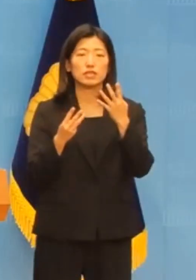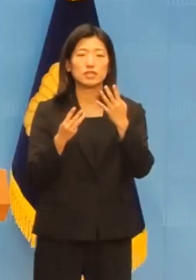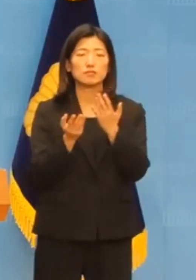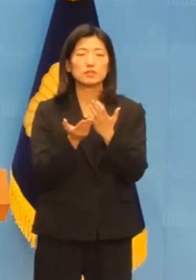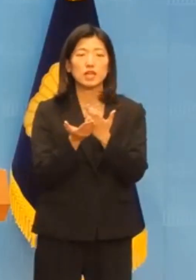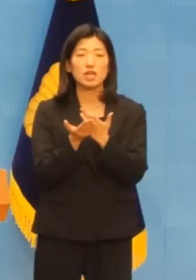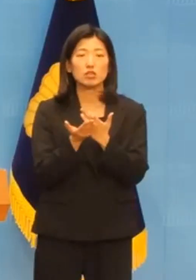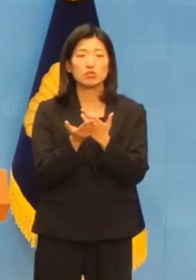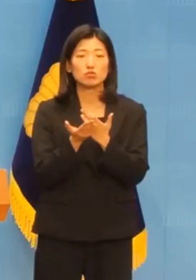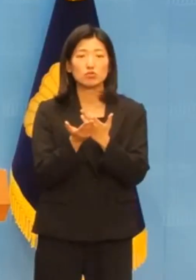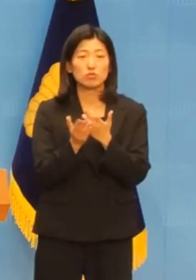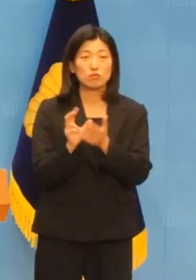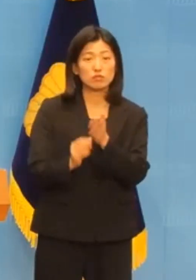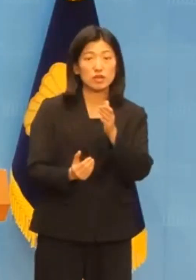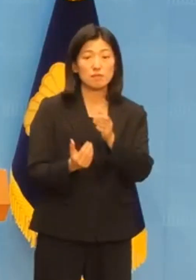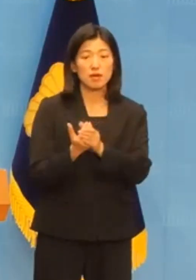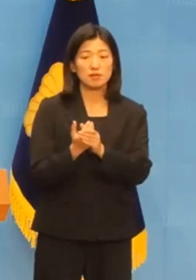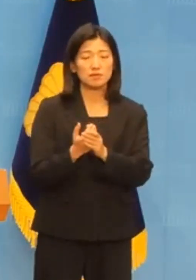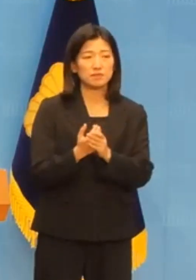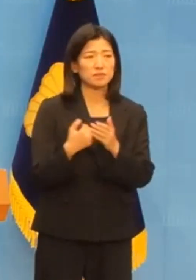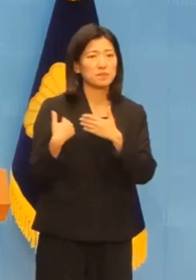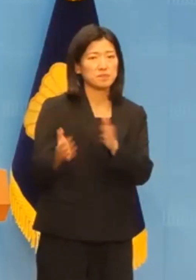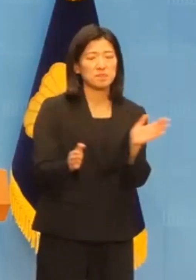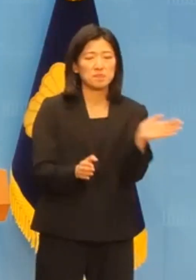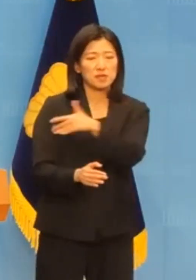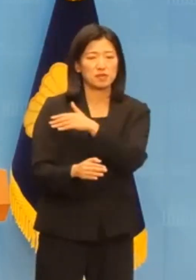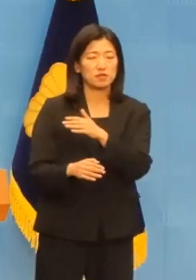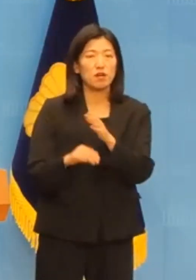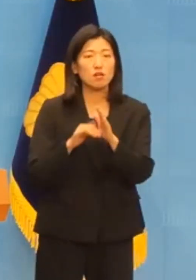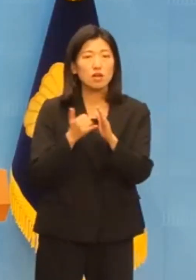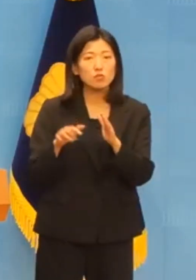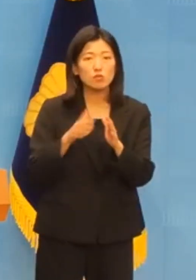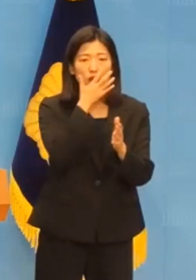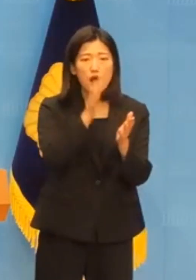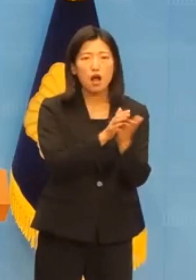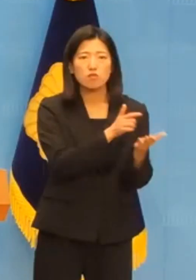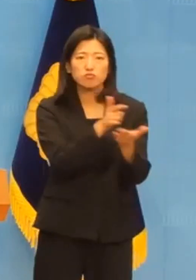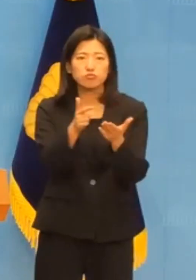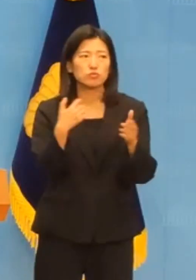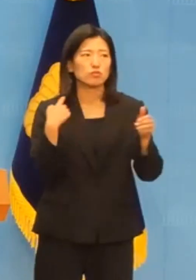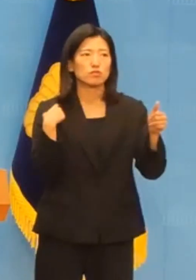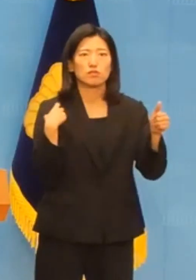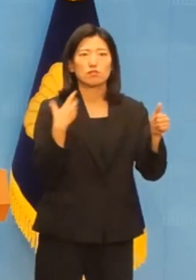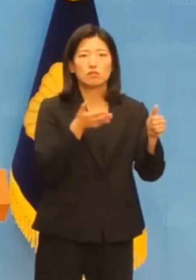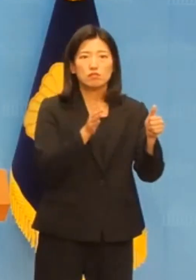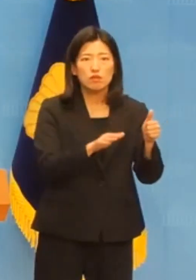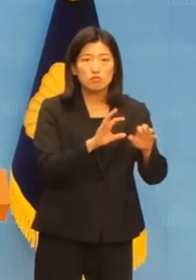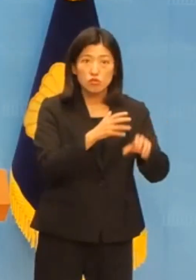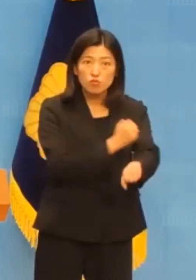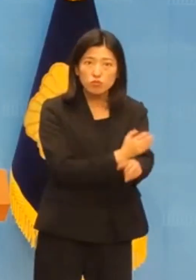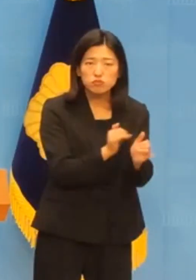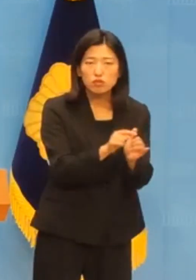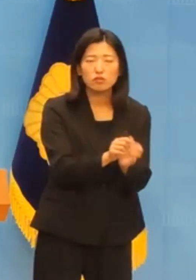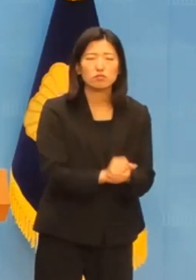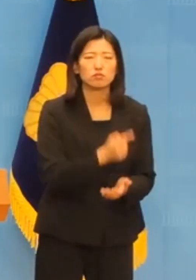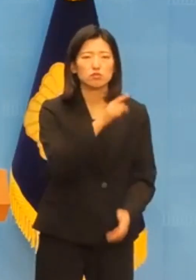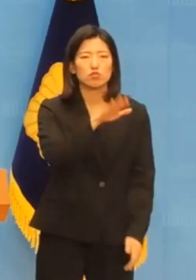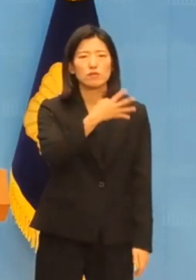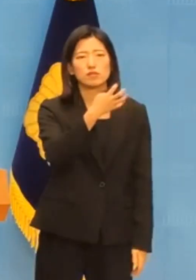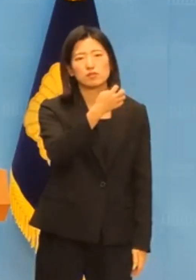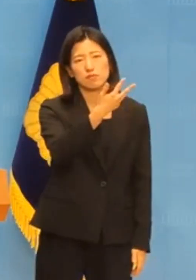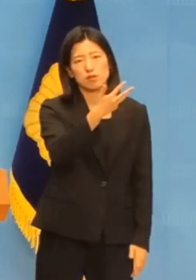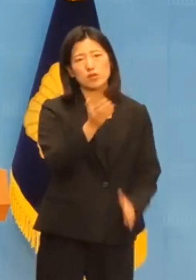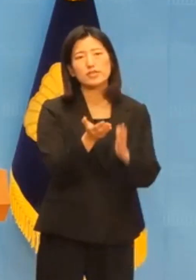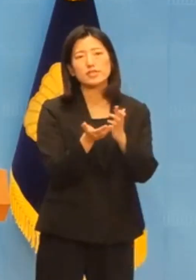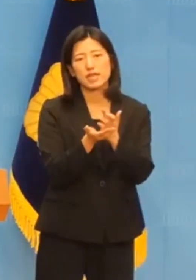유족의 명예에 깊은 상처를 남긴 조치였습니다. 그는 1948년 제주에